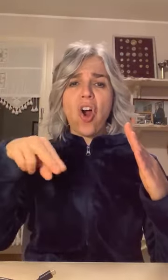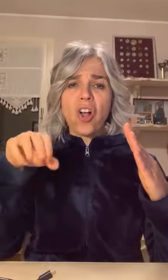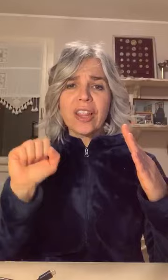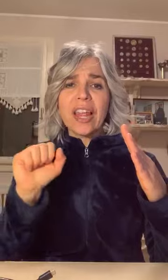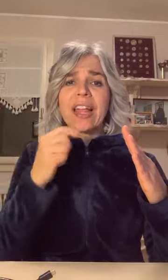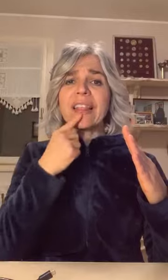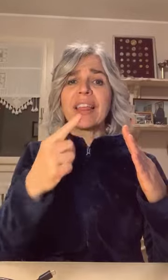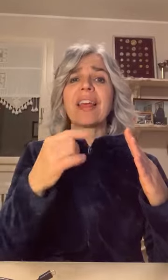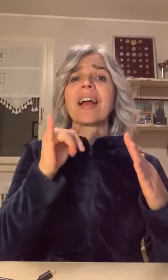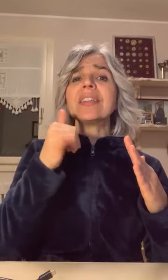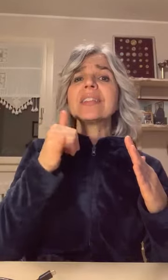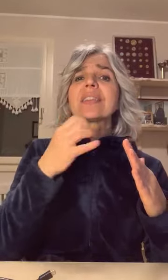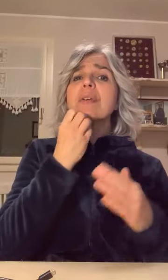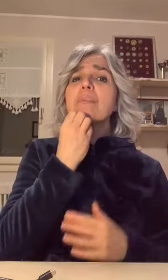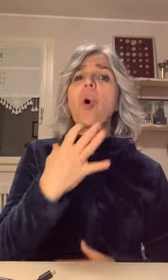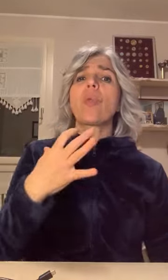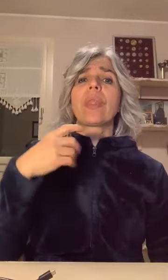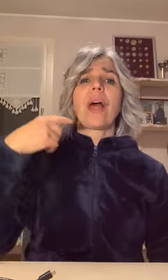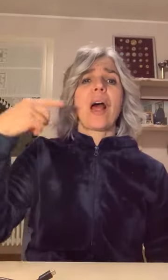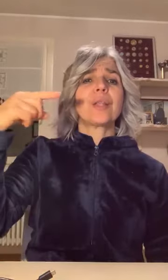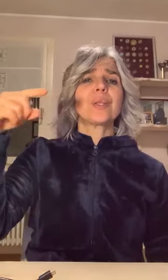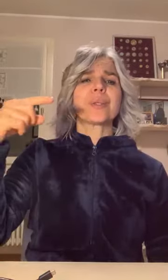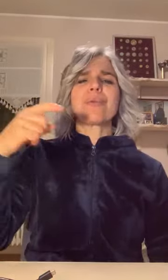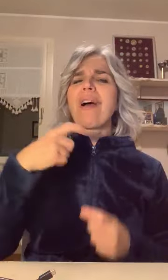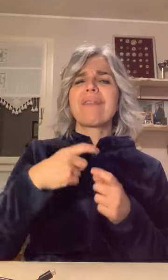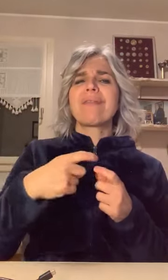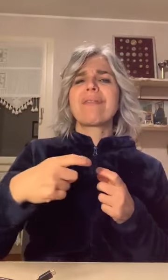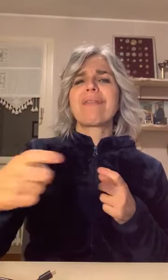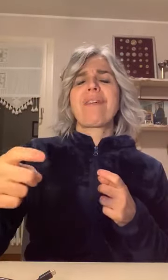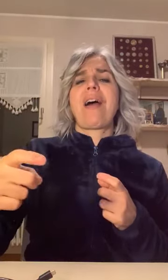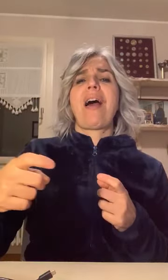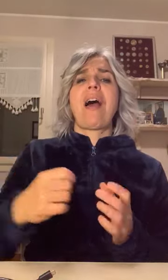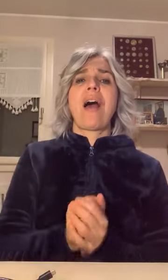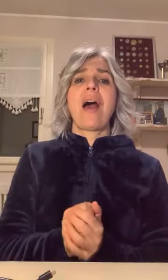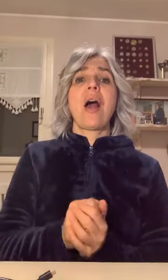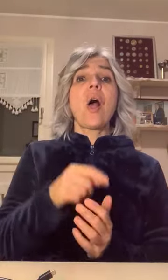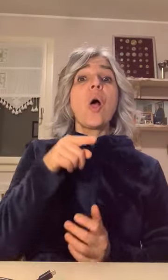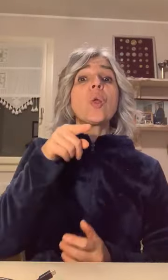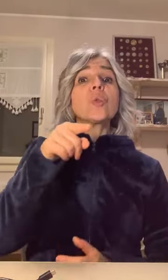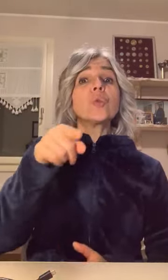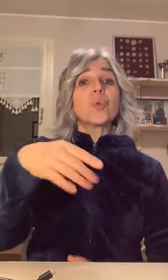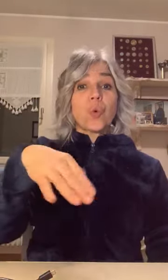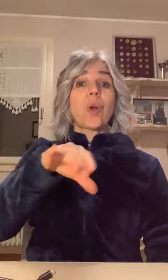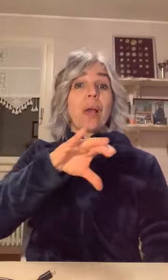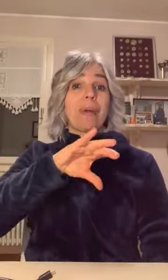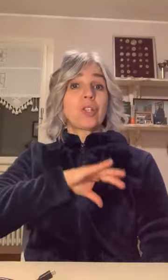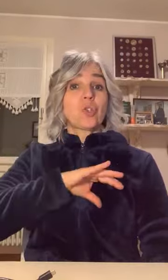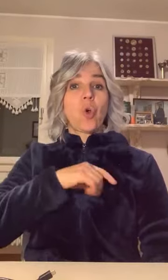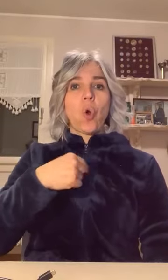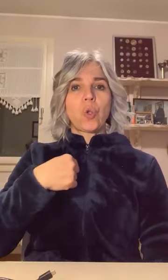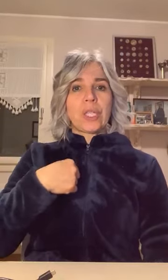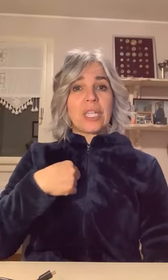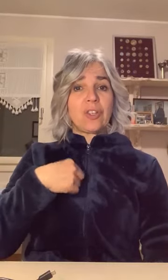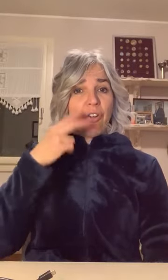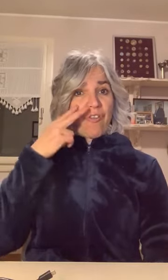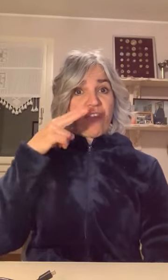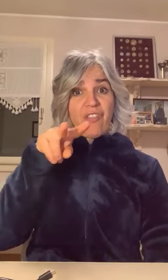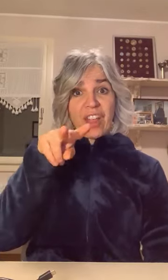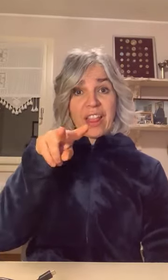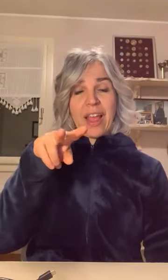sua bontà dura in eterno. Tu che mi stai ascoltando, che io non posso vederti, ma lì dove sei, che possa tu dire insieme